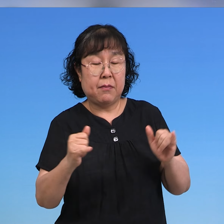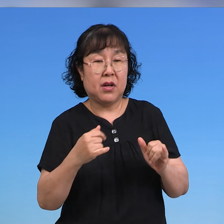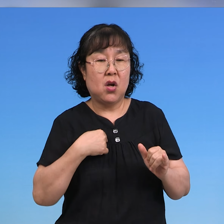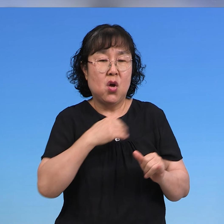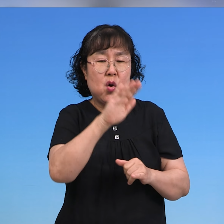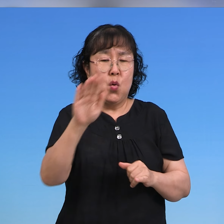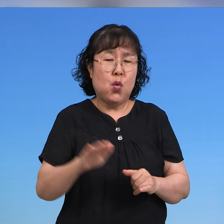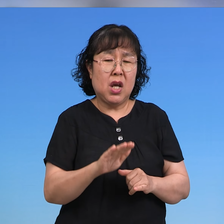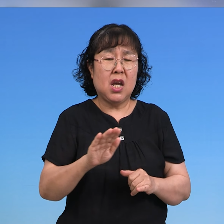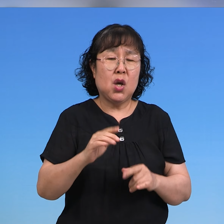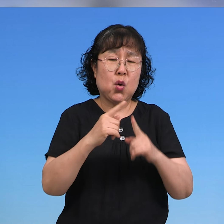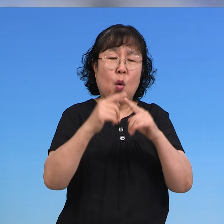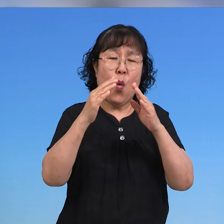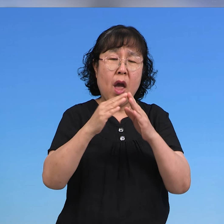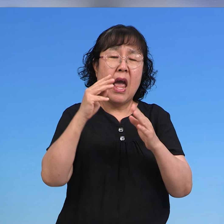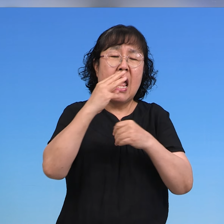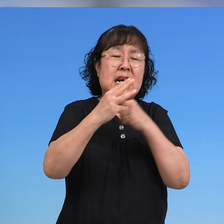없어,